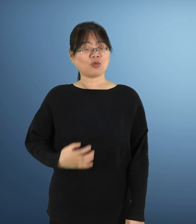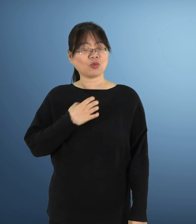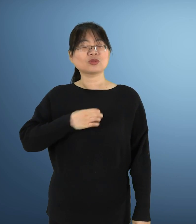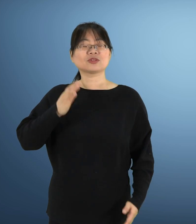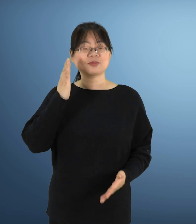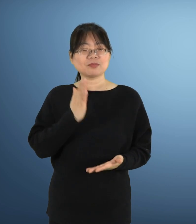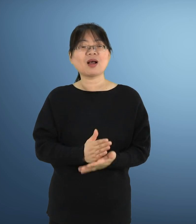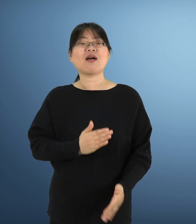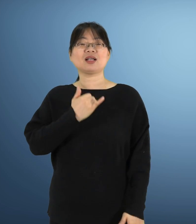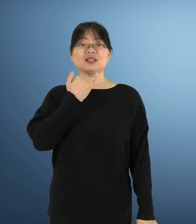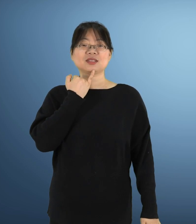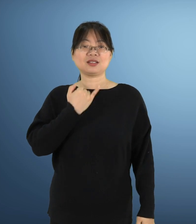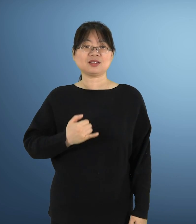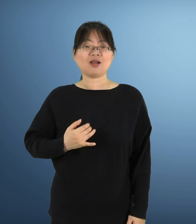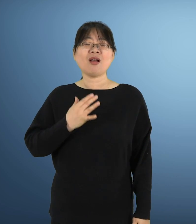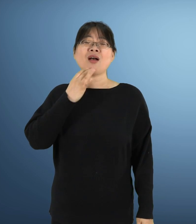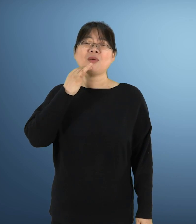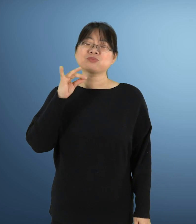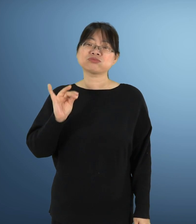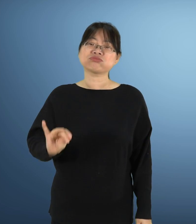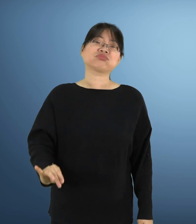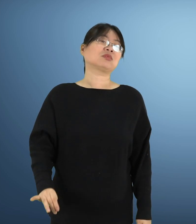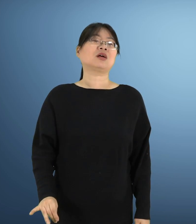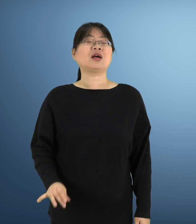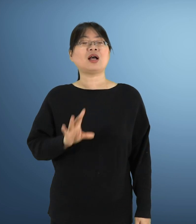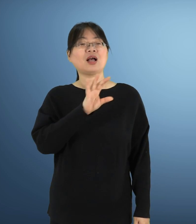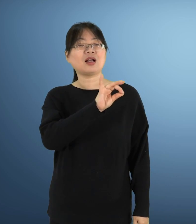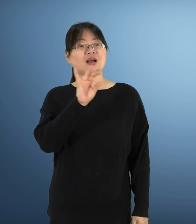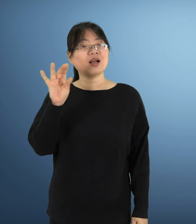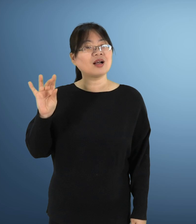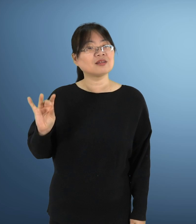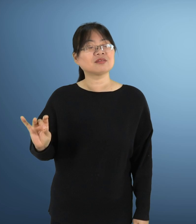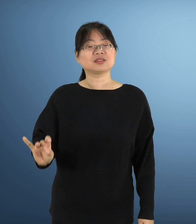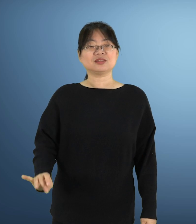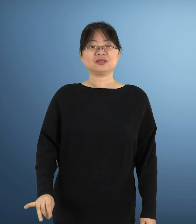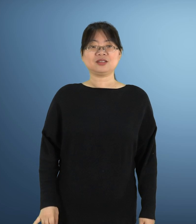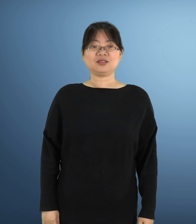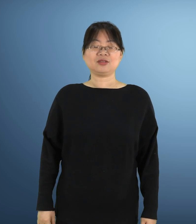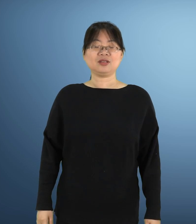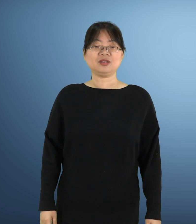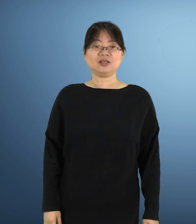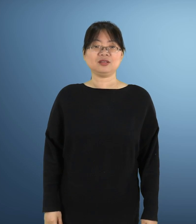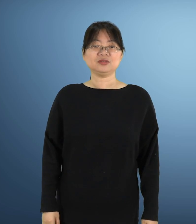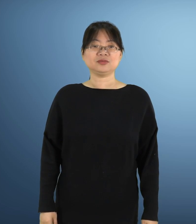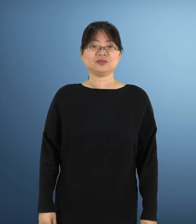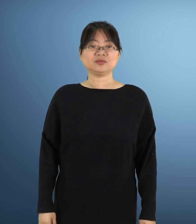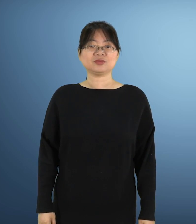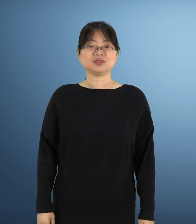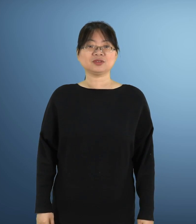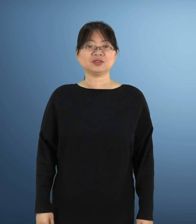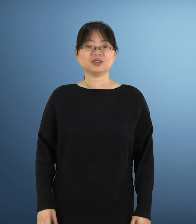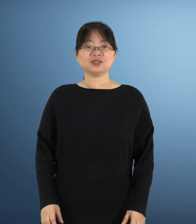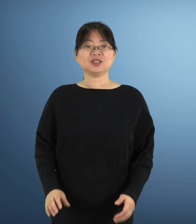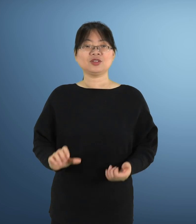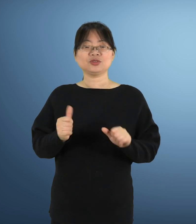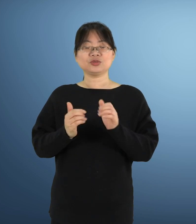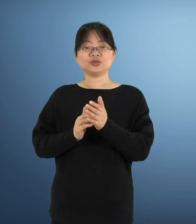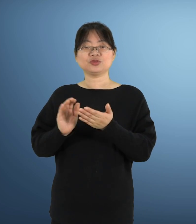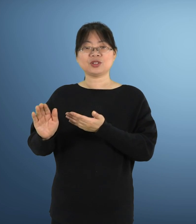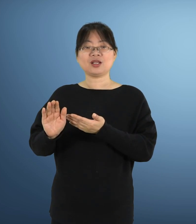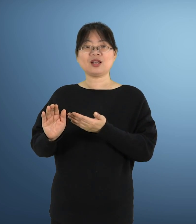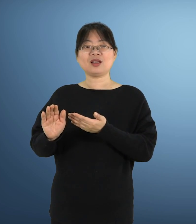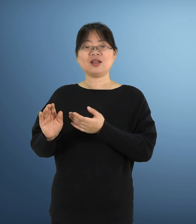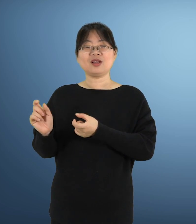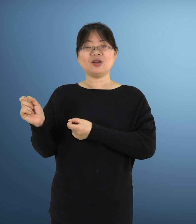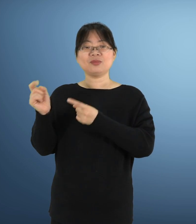걱정하지 마세요. 물론 가끔 가다가 이제 저 세상에서도 현재의